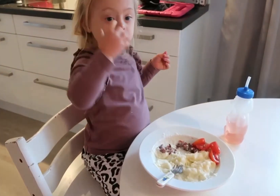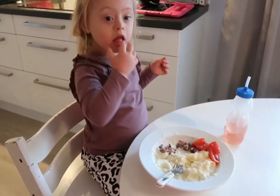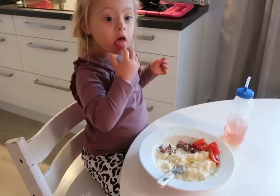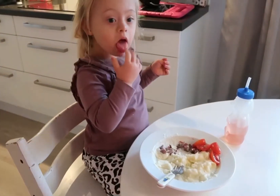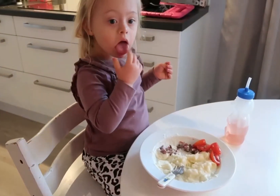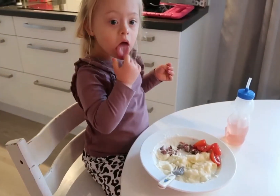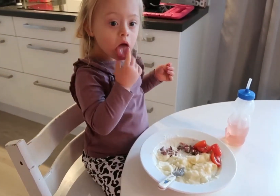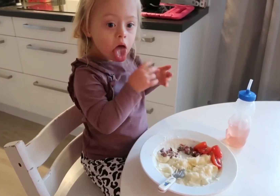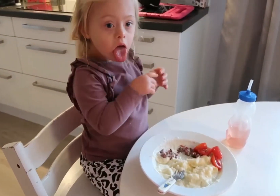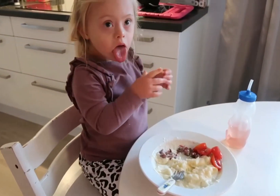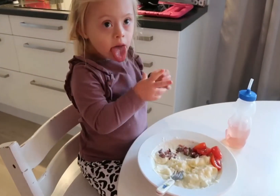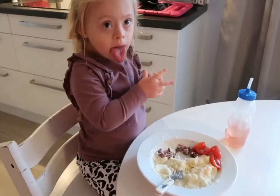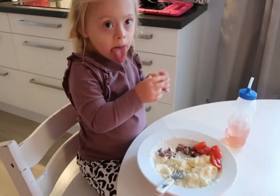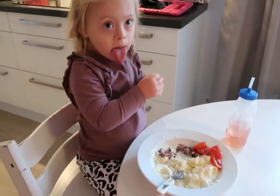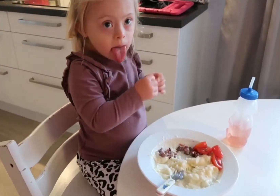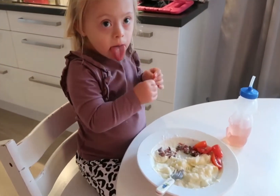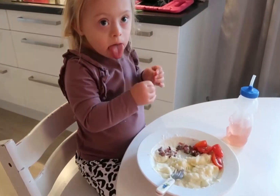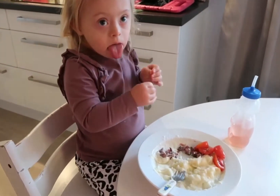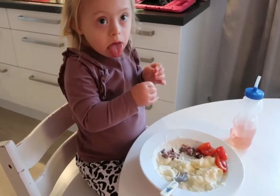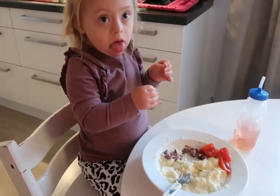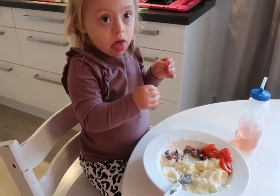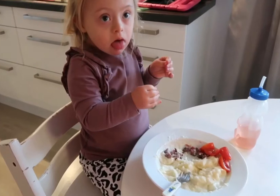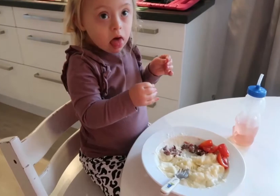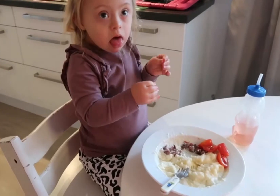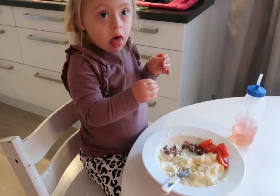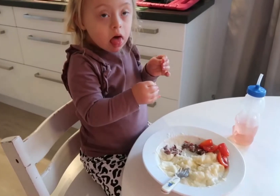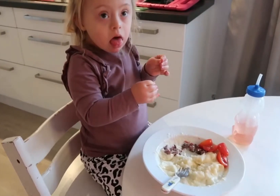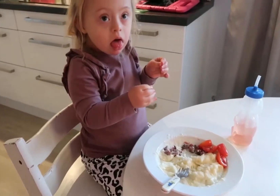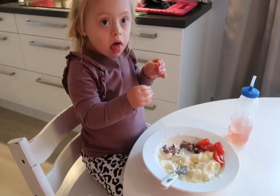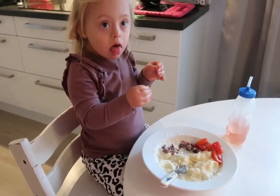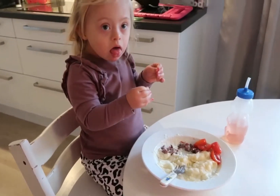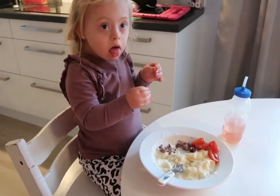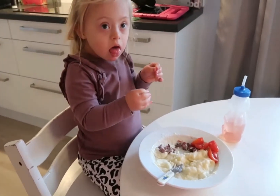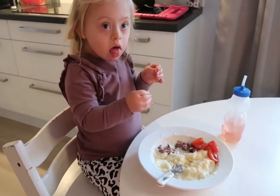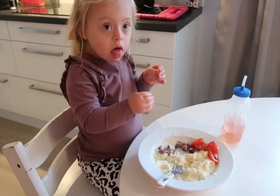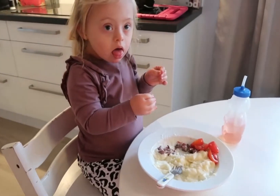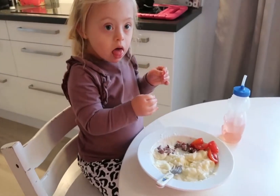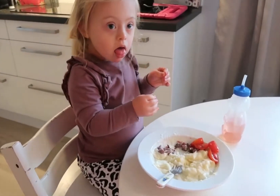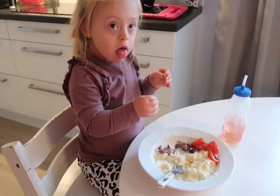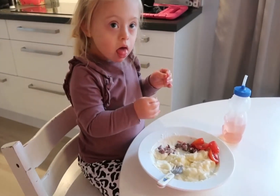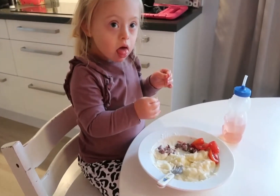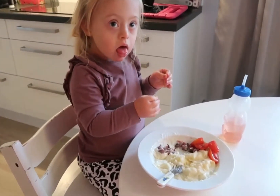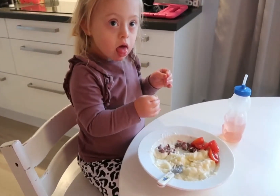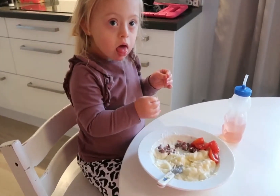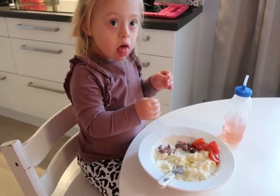tallriken? Vad äter du? Potatis, ja. Ja, sen du och pappa har grillat, va?